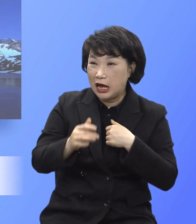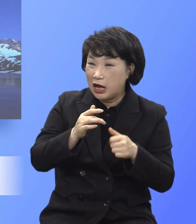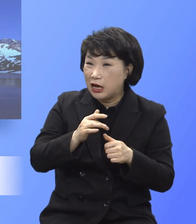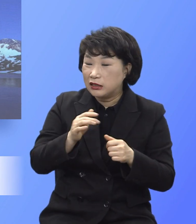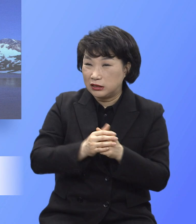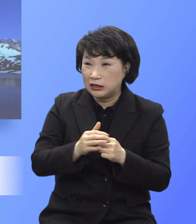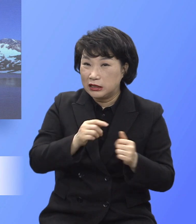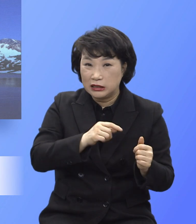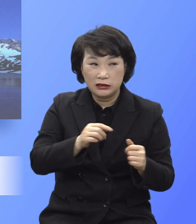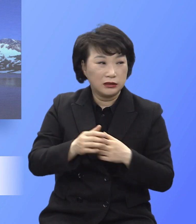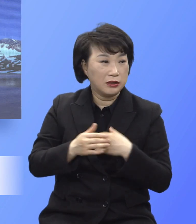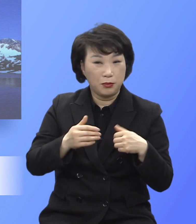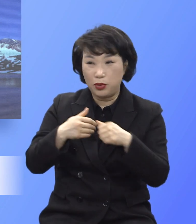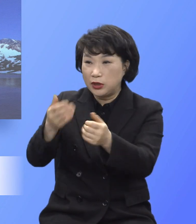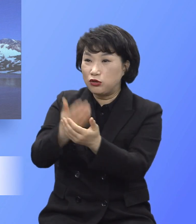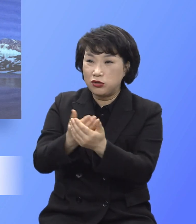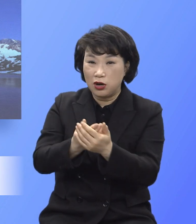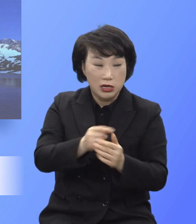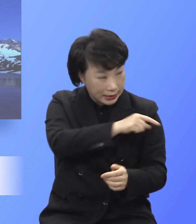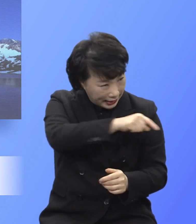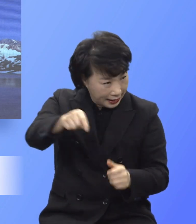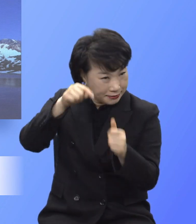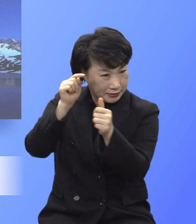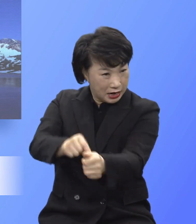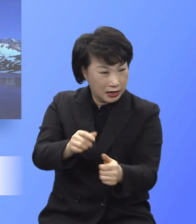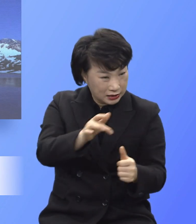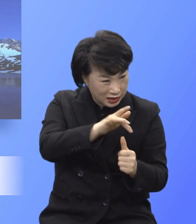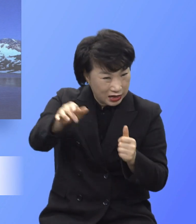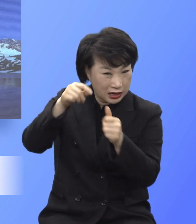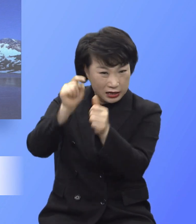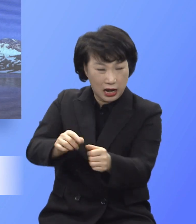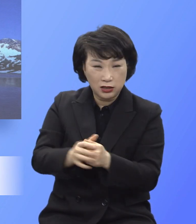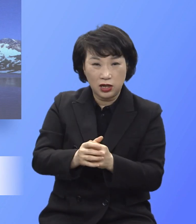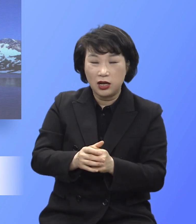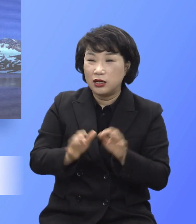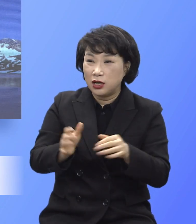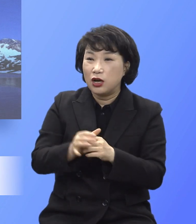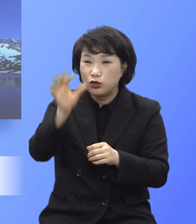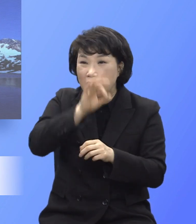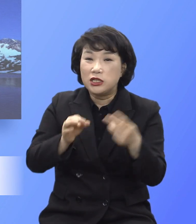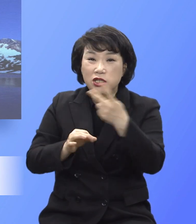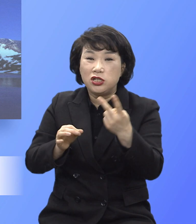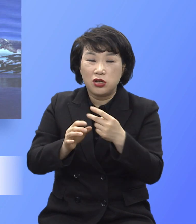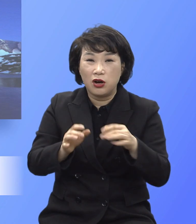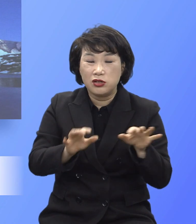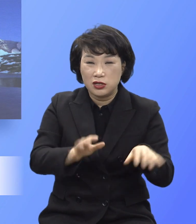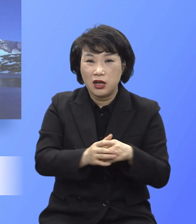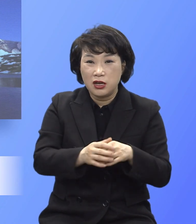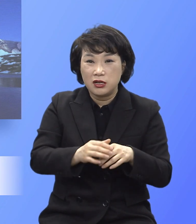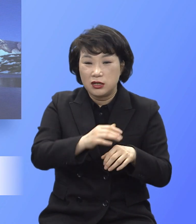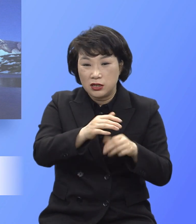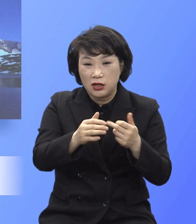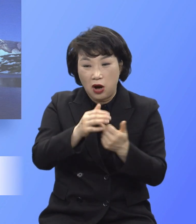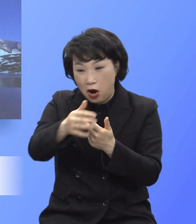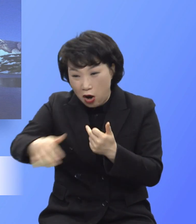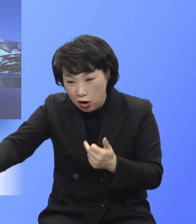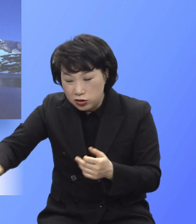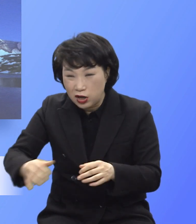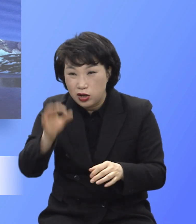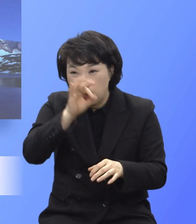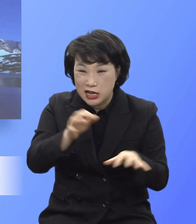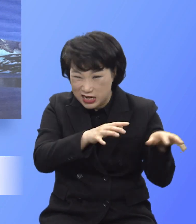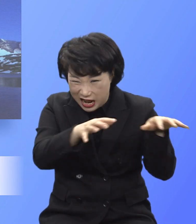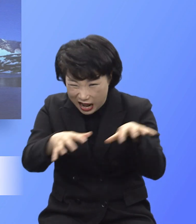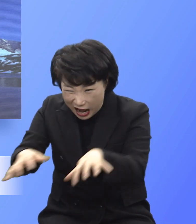그리로 가거라니 돼지 2,000마리가 귀신 들려 비탈질로 물에 빠져 죽었다고 말하는 이